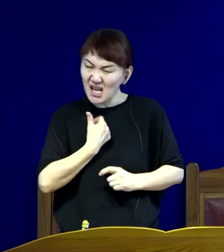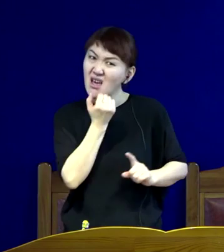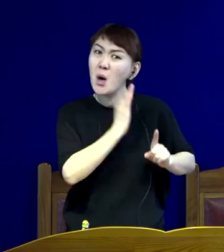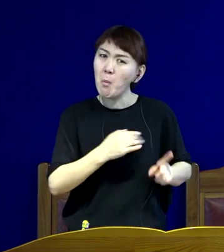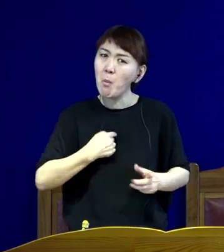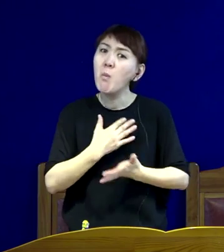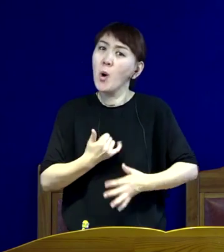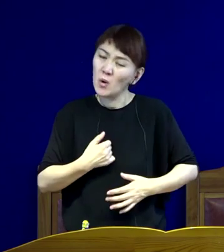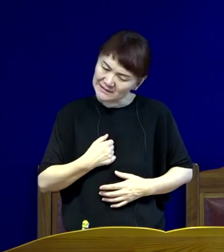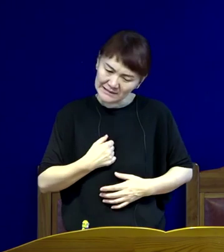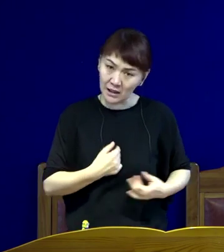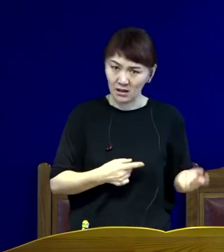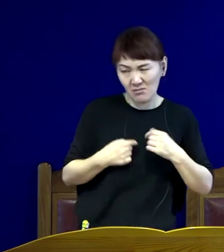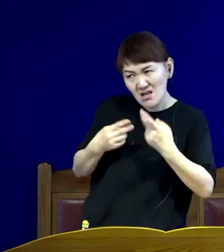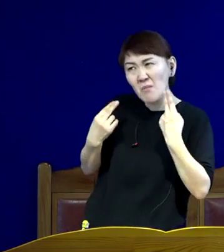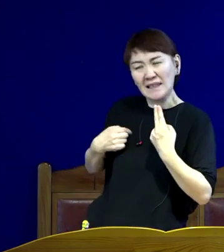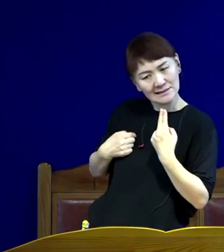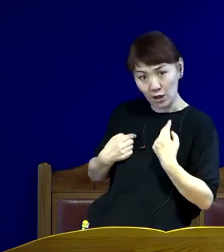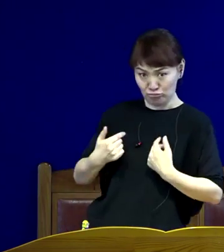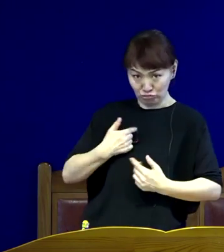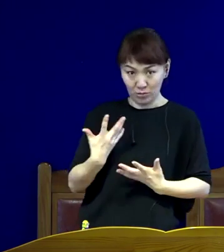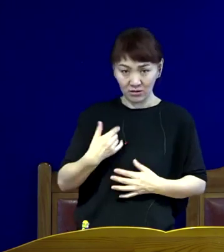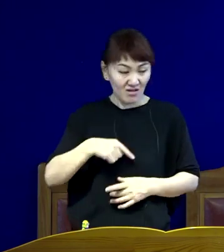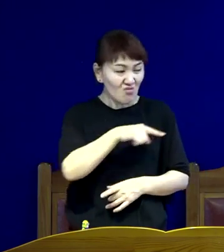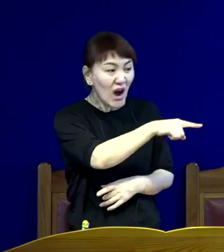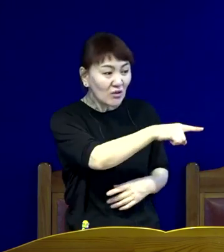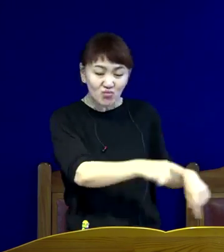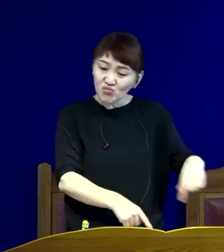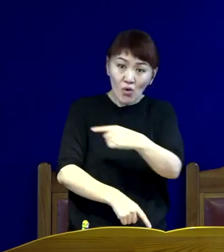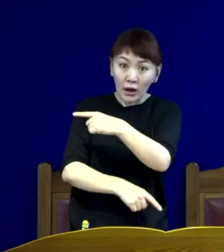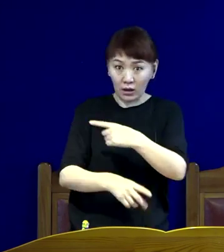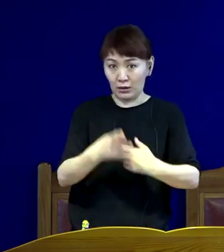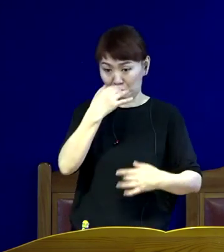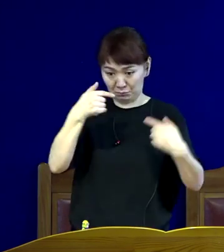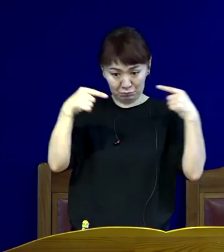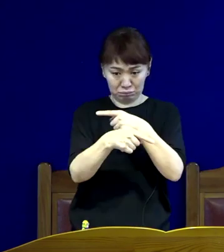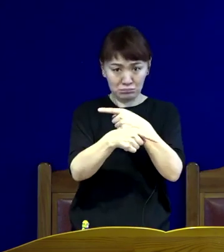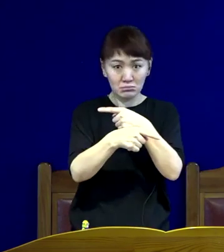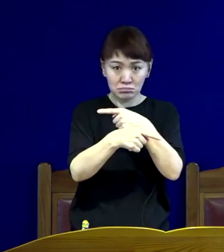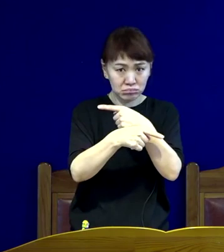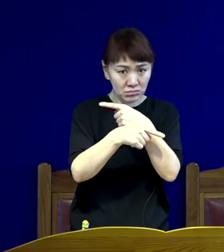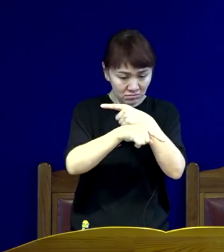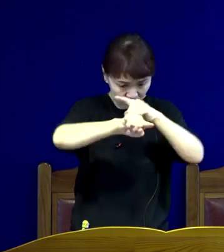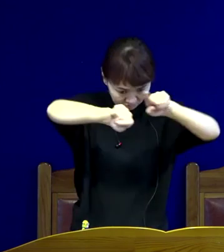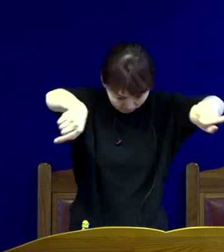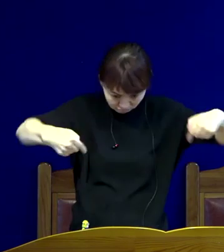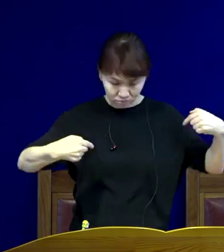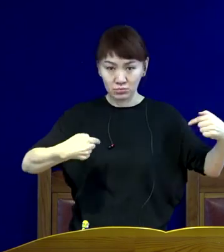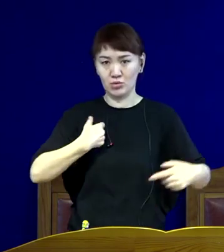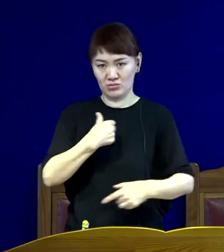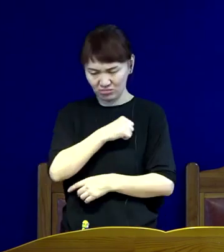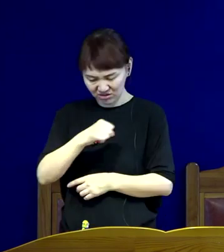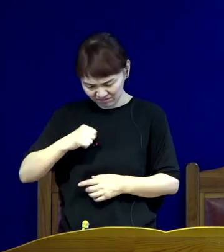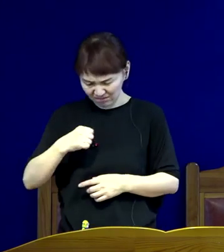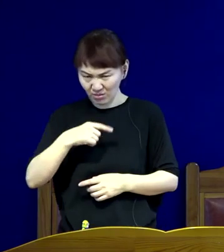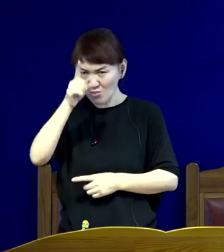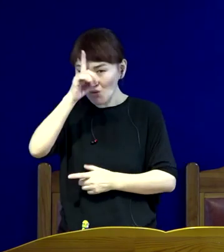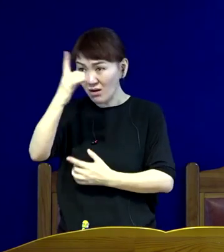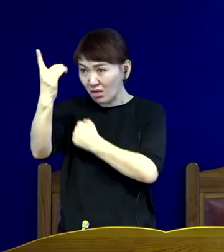юм. Эхнэр нь аа бурхан дуулгуултаанд захирагд гэсэн шүү дээ. Нөхөр нь болохоор зэрэг нэр хайр гэсэн шүү